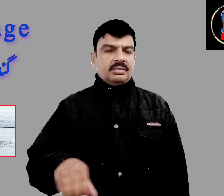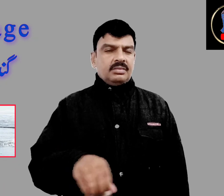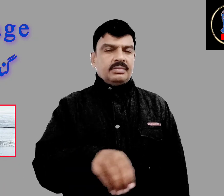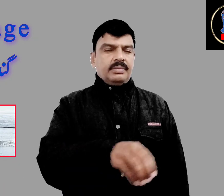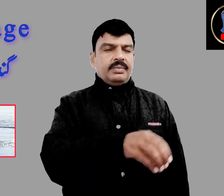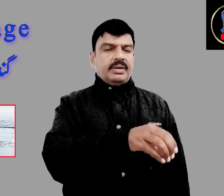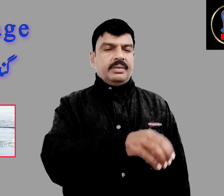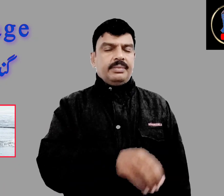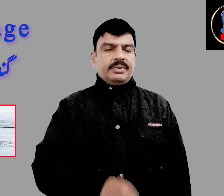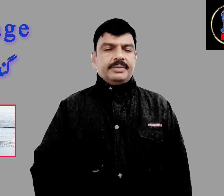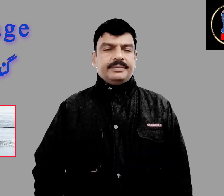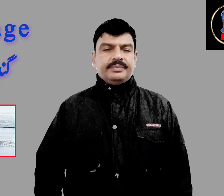पानी।